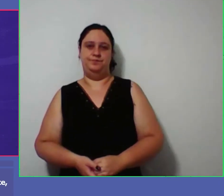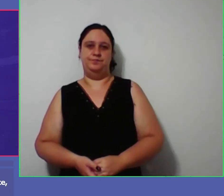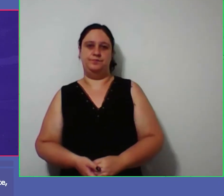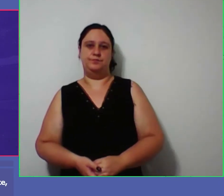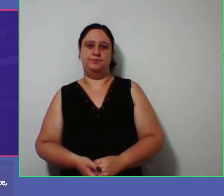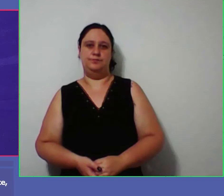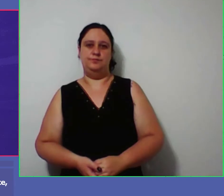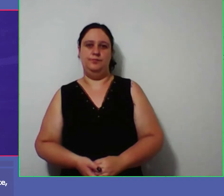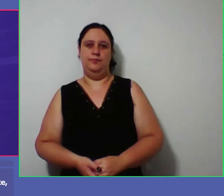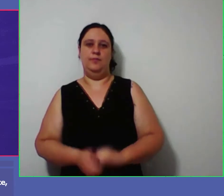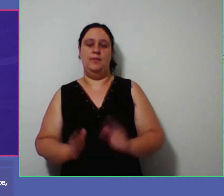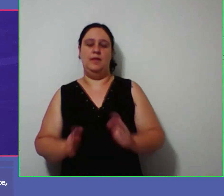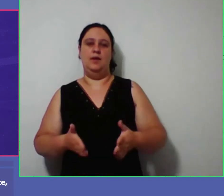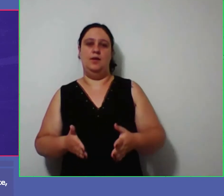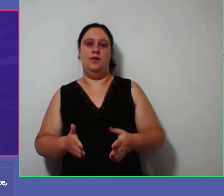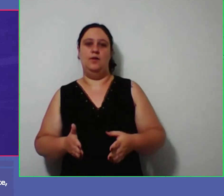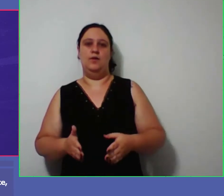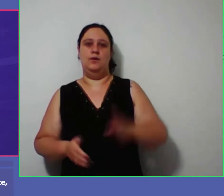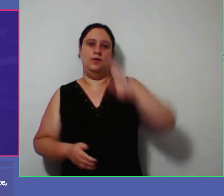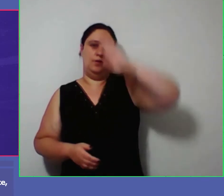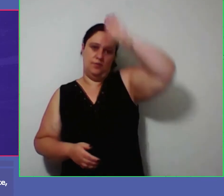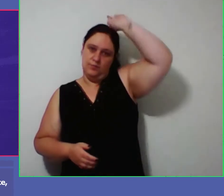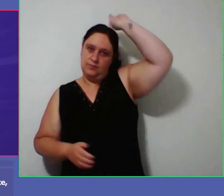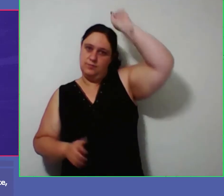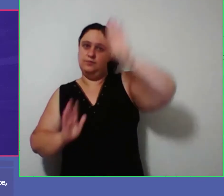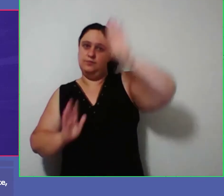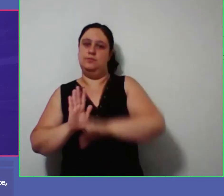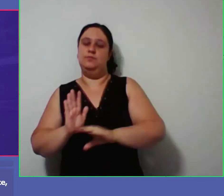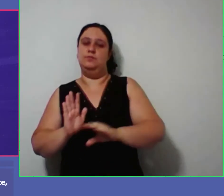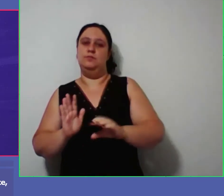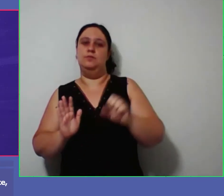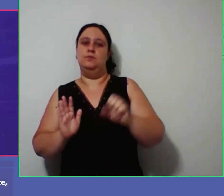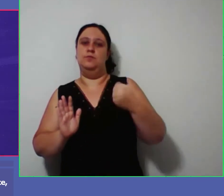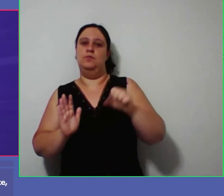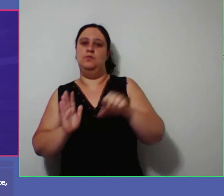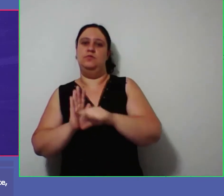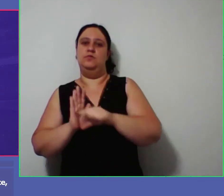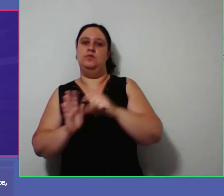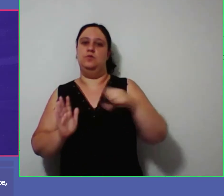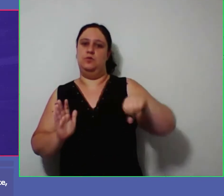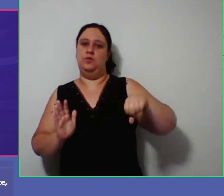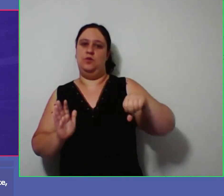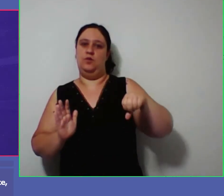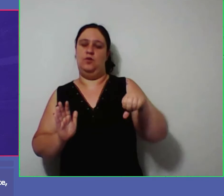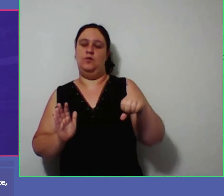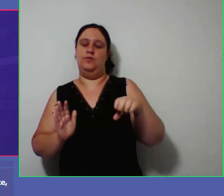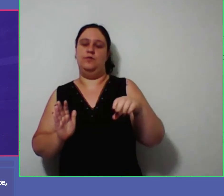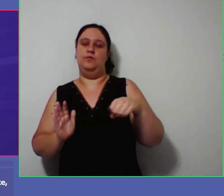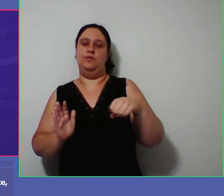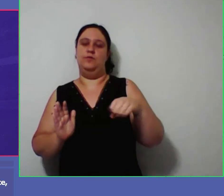Romanos 8, 9 e 11. Romanos 8, né?